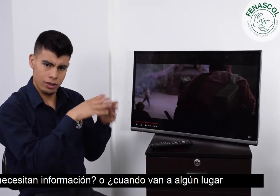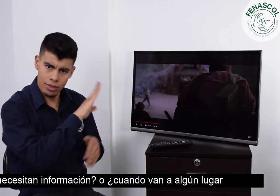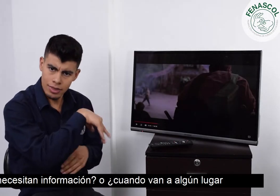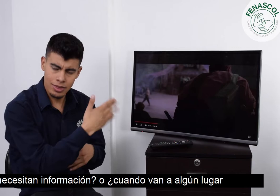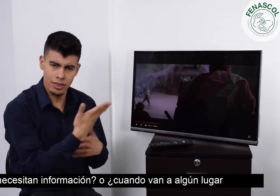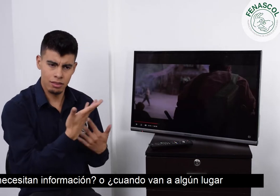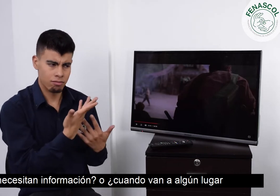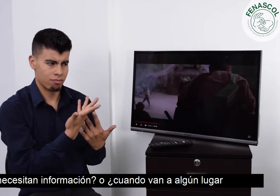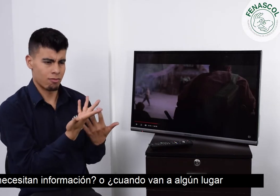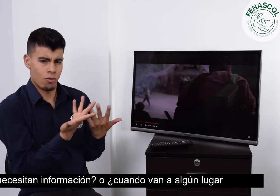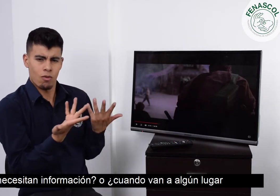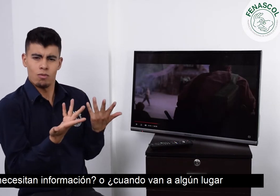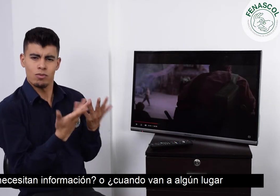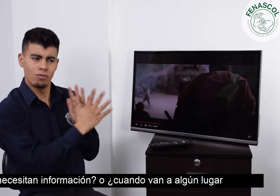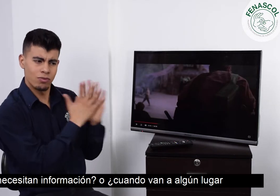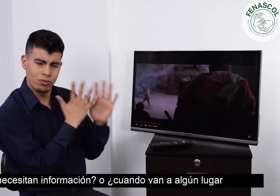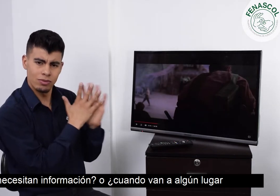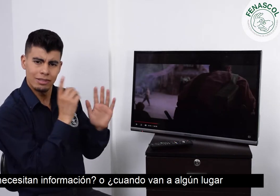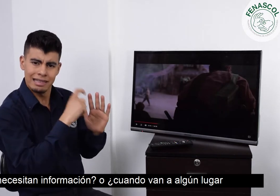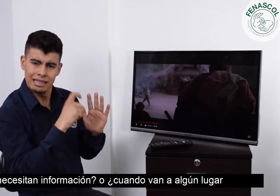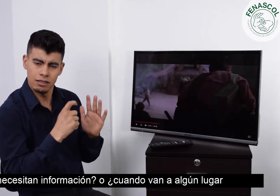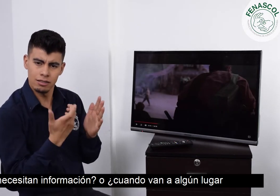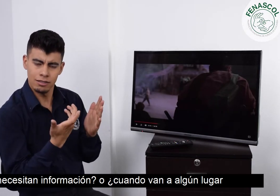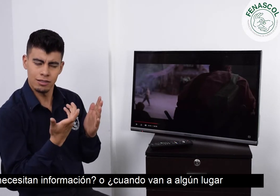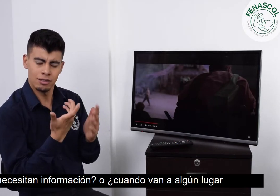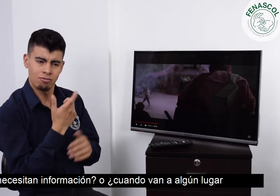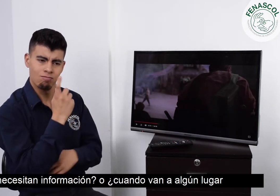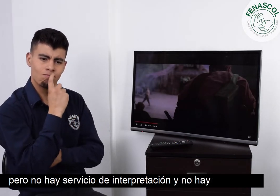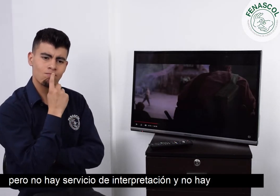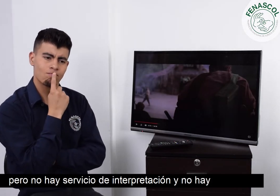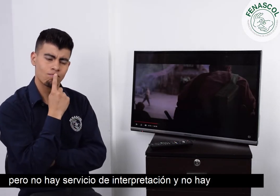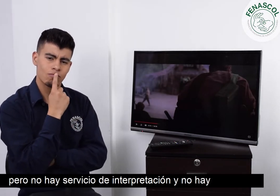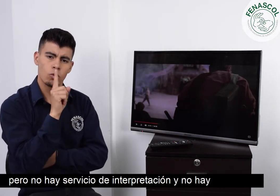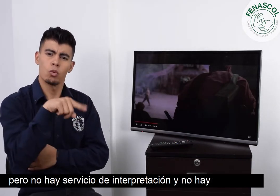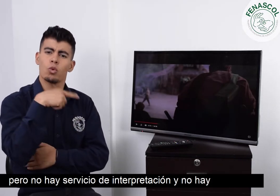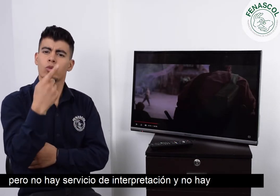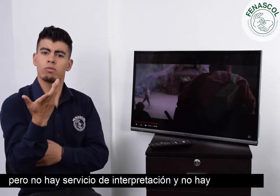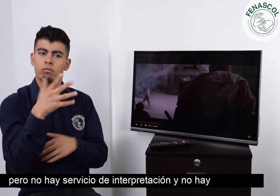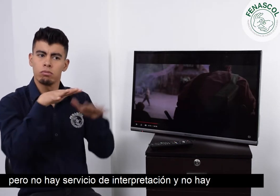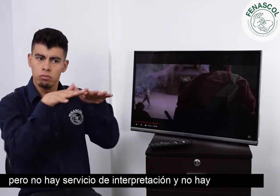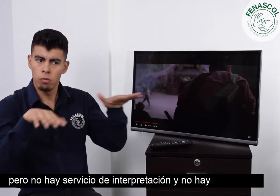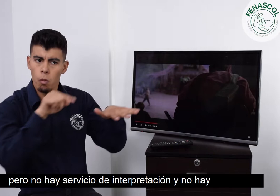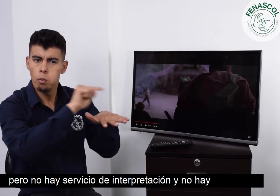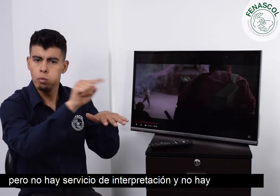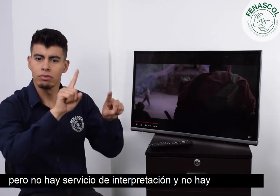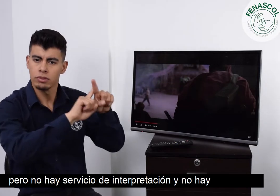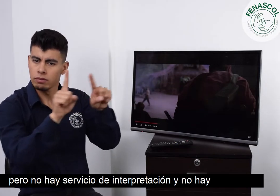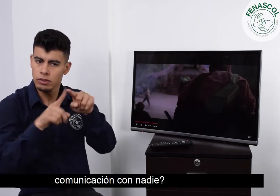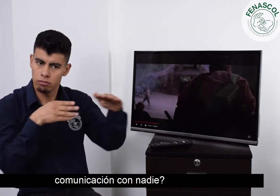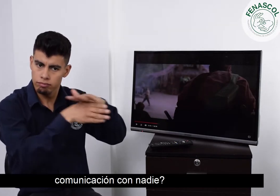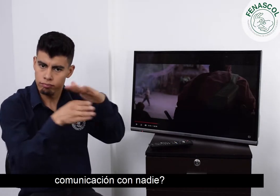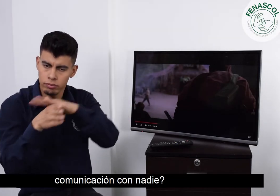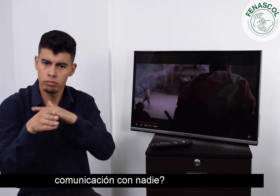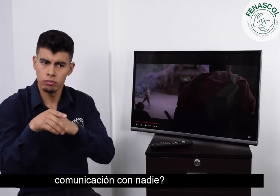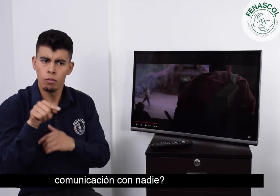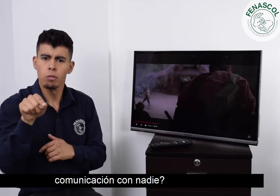necesitan información? o cuando van a algún lugar pero no hay servicio de interpretación y no hay comunicación con nadie